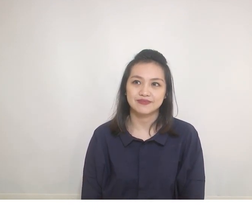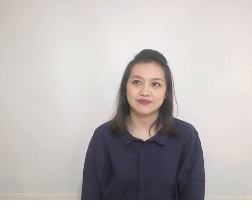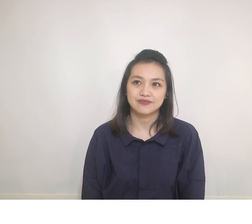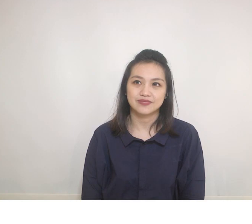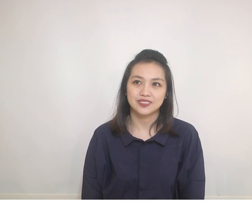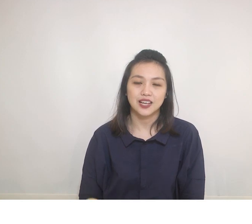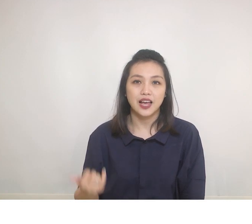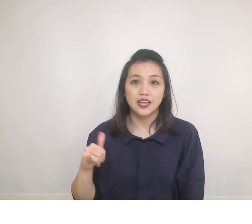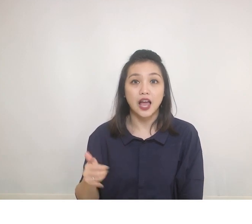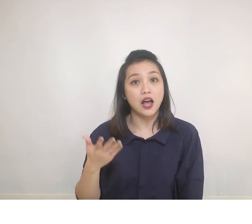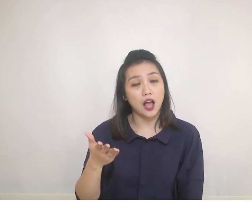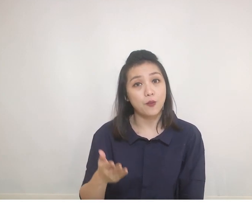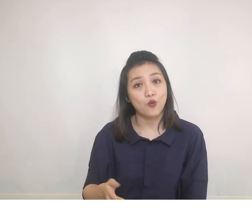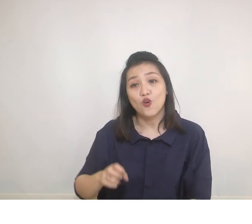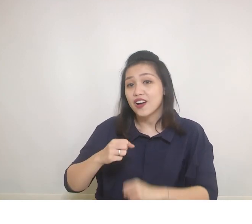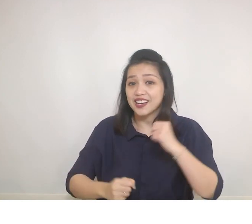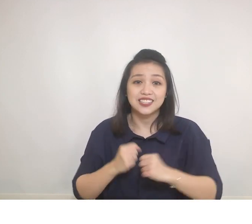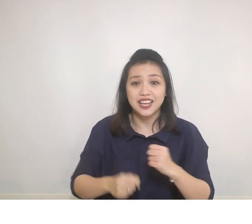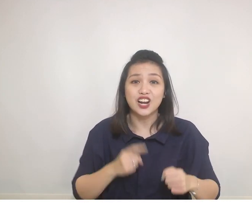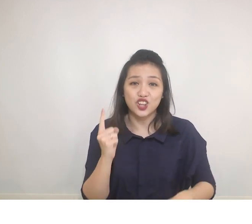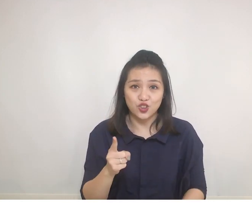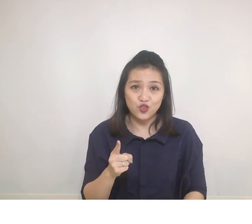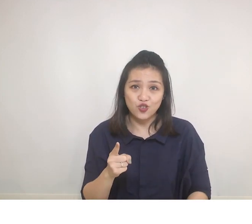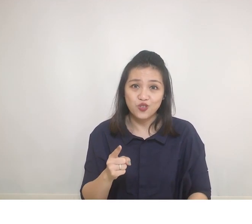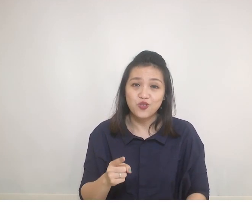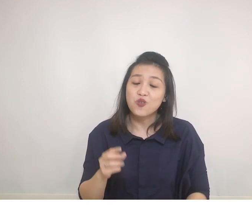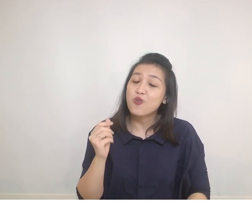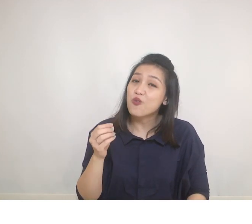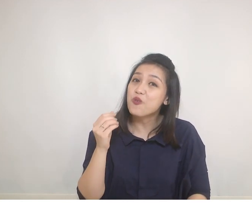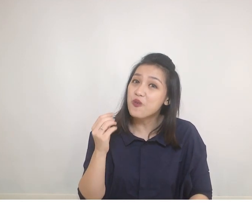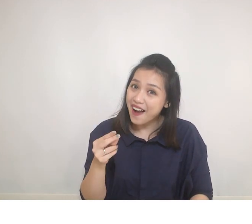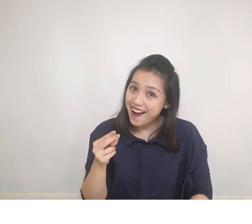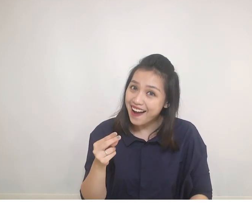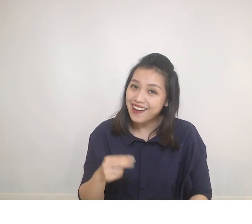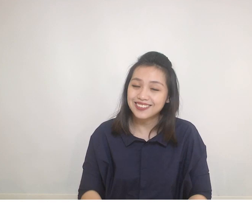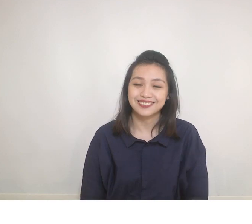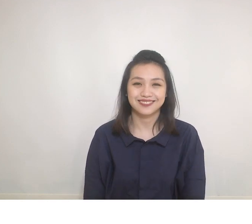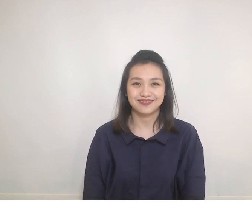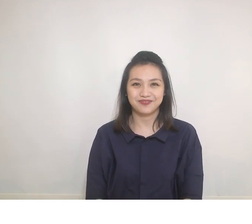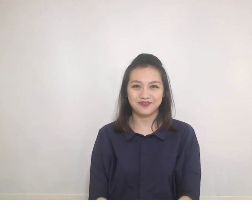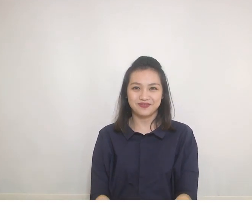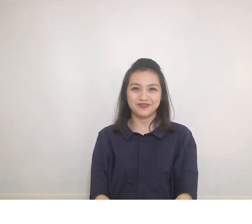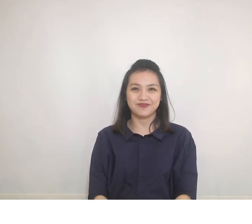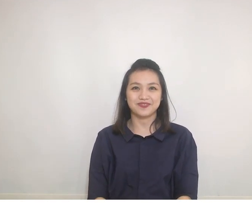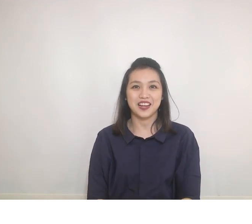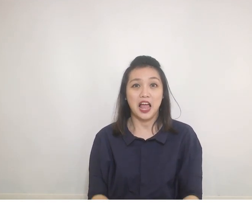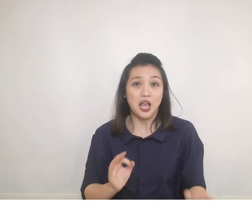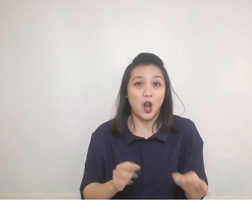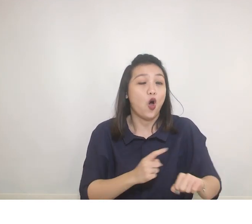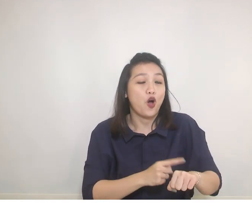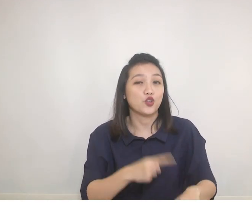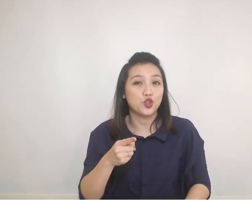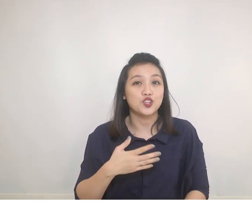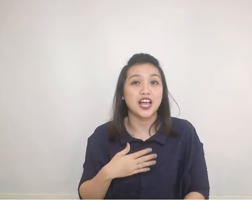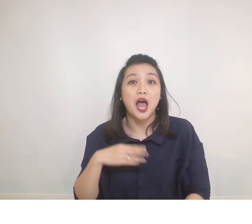salah satu yang paling aneh adalah sebenarnya kalian gak sepakat. Makanya telepon saya kan. Iya betul Bu. Saya cuman itu sangat bagus sekali. Jadi